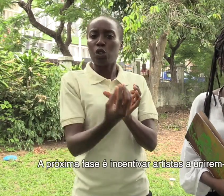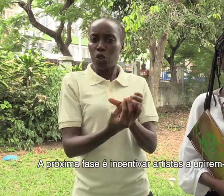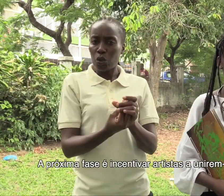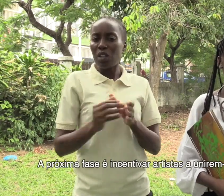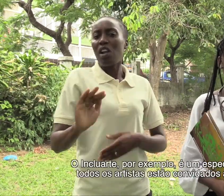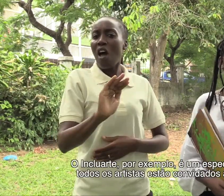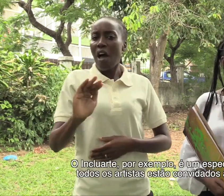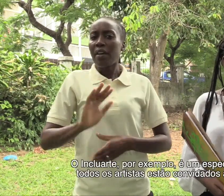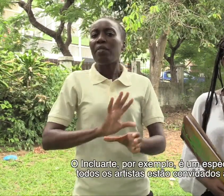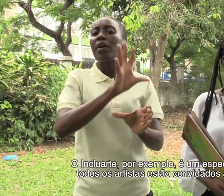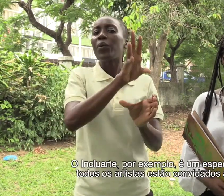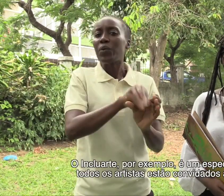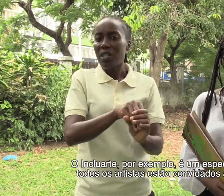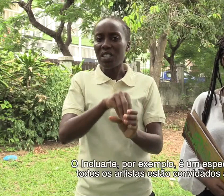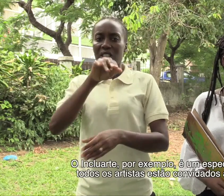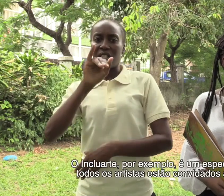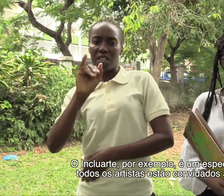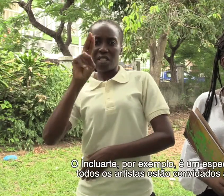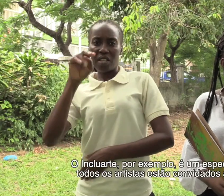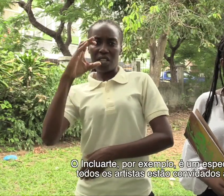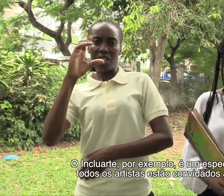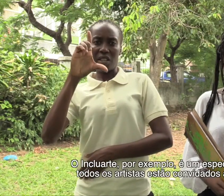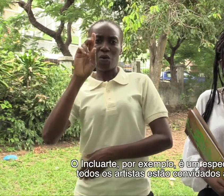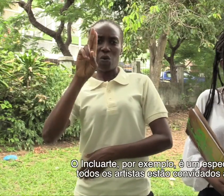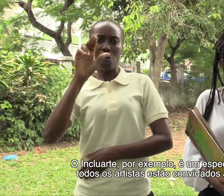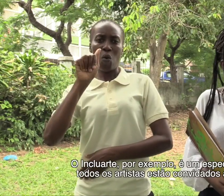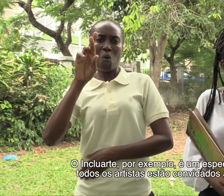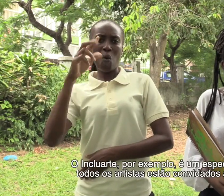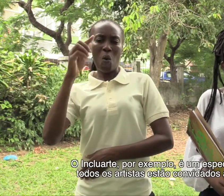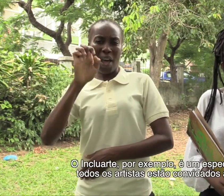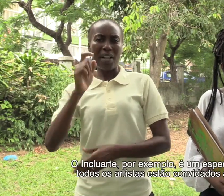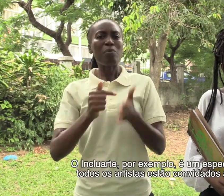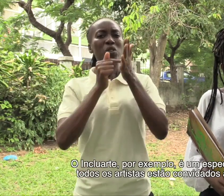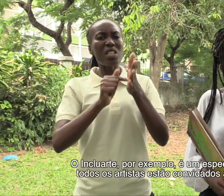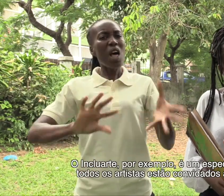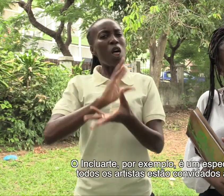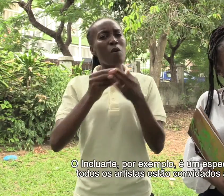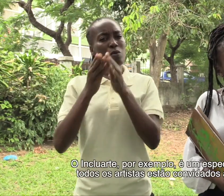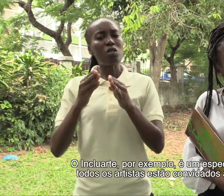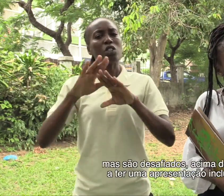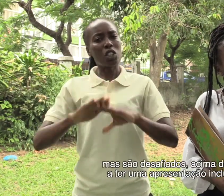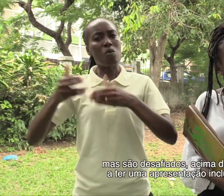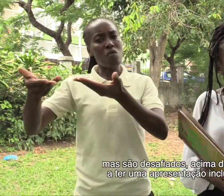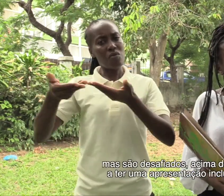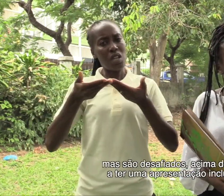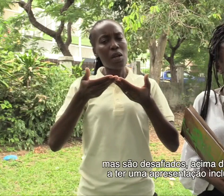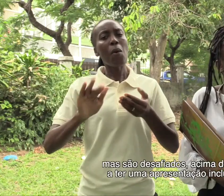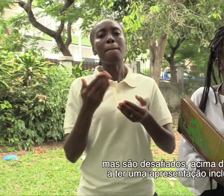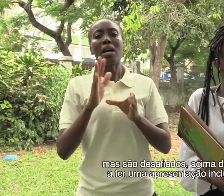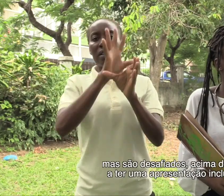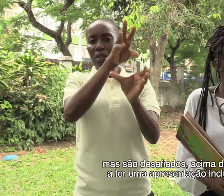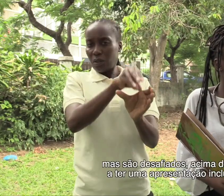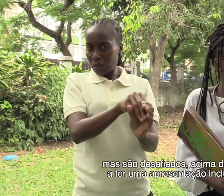área da inclusão. O Incluarte, por exemplo, é um espetáculo que todos os artistas estão convidados a fazer parte, mas